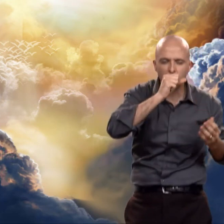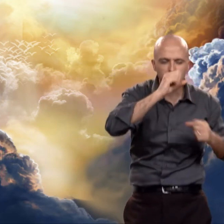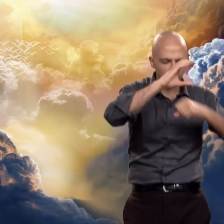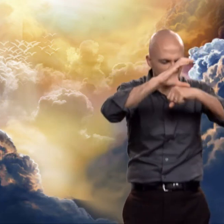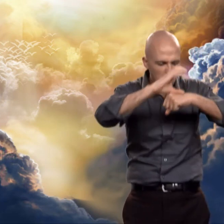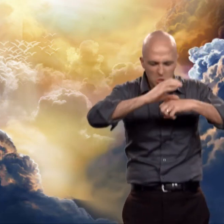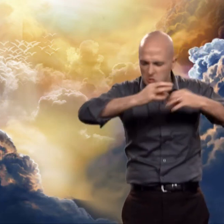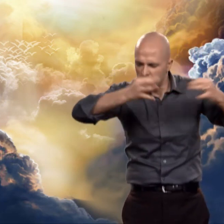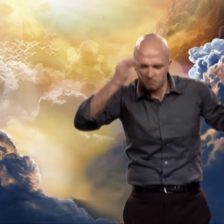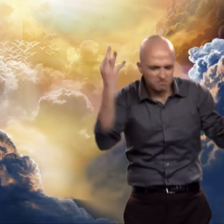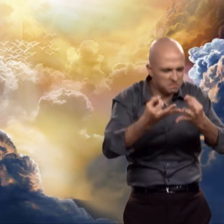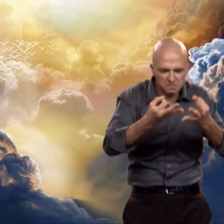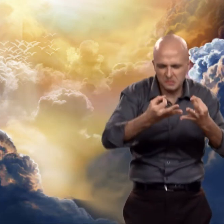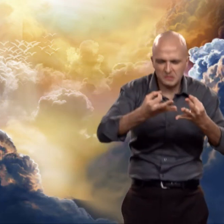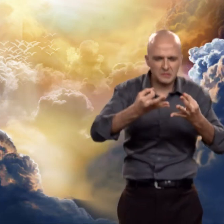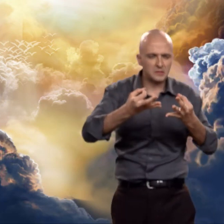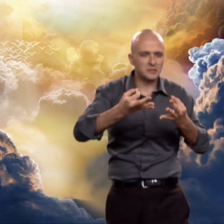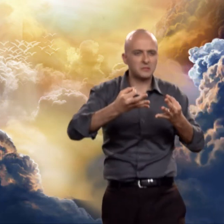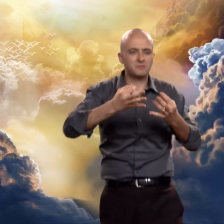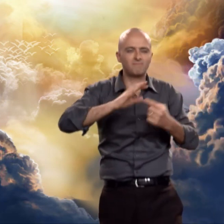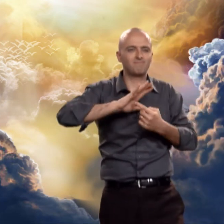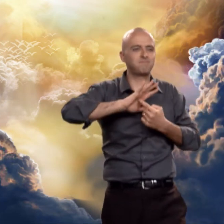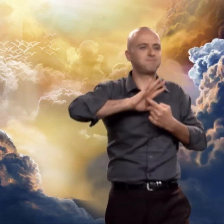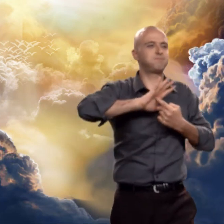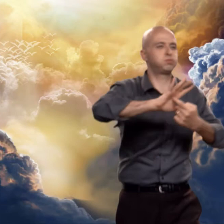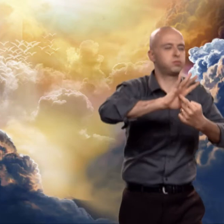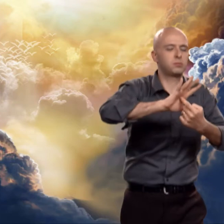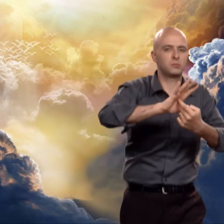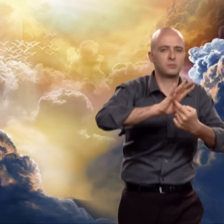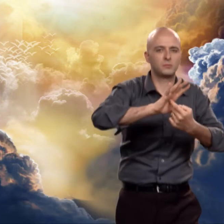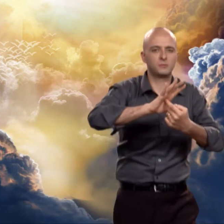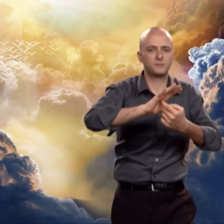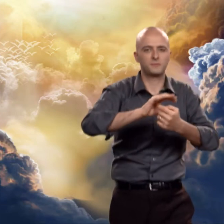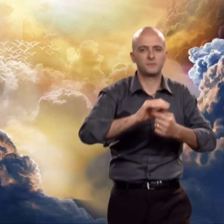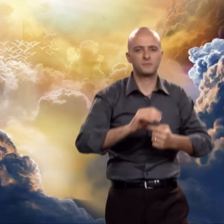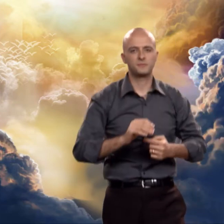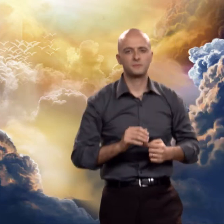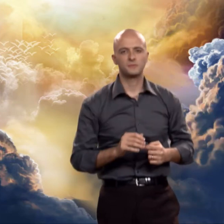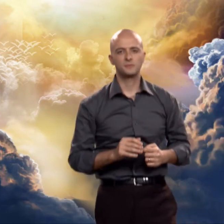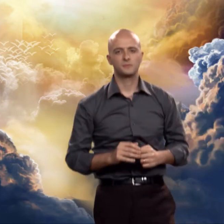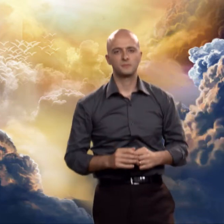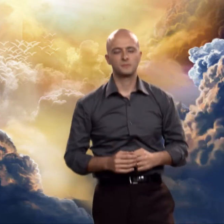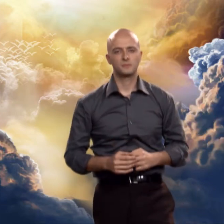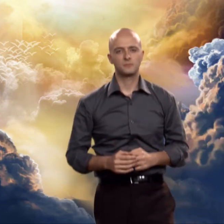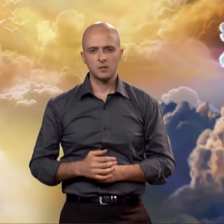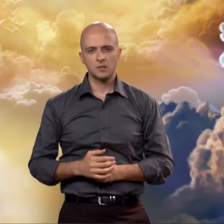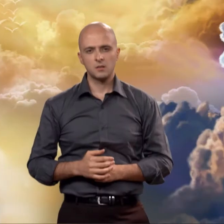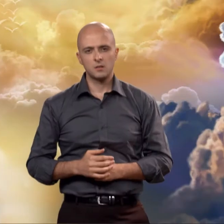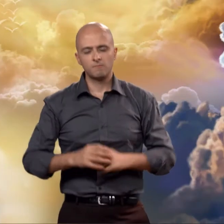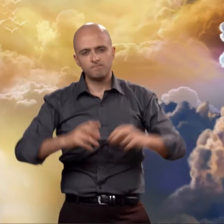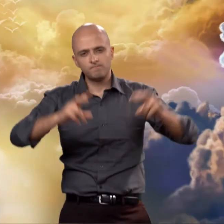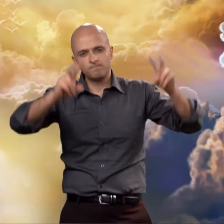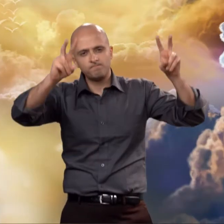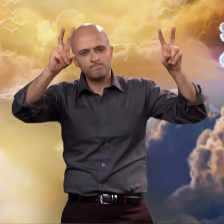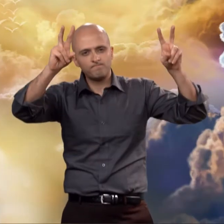que hoje são chamados a levantar-se como testemunhas de Deus. Aos servos de Deus no presente é dirigida esta